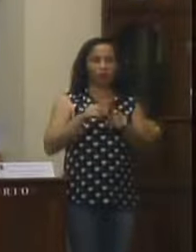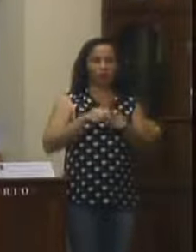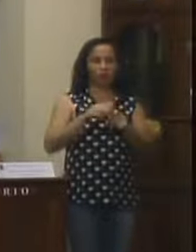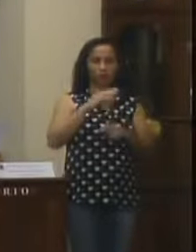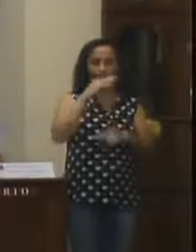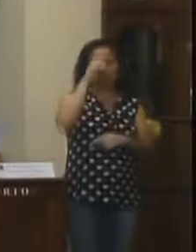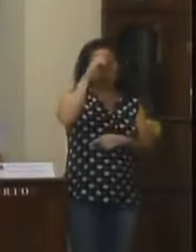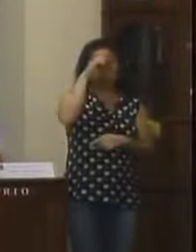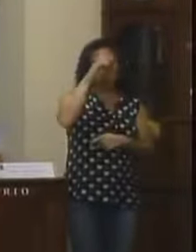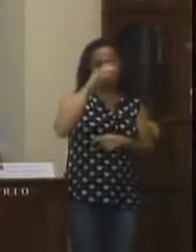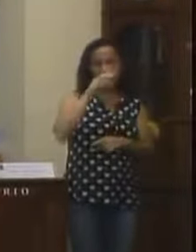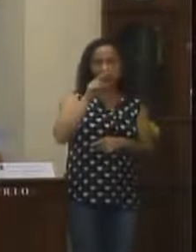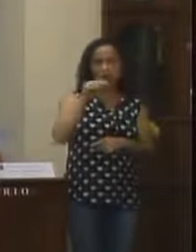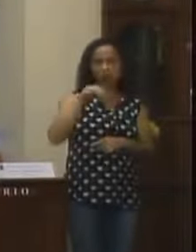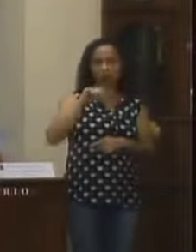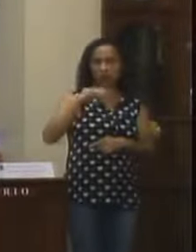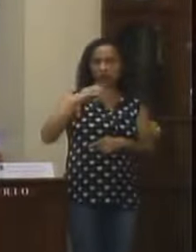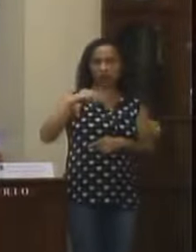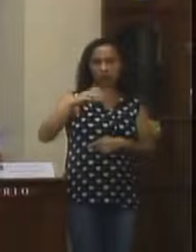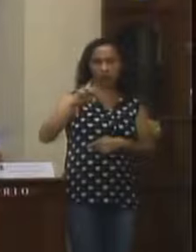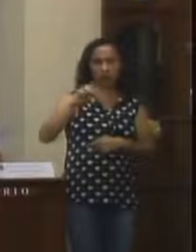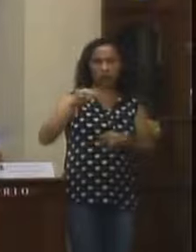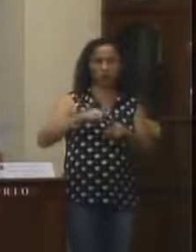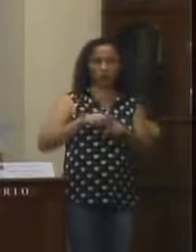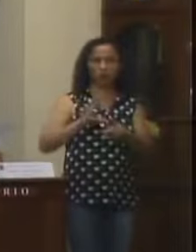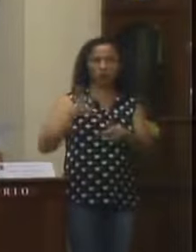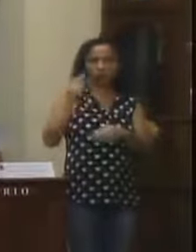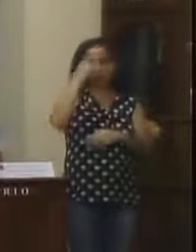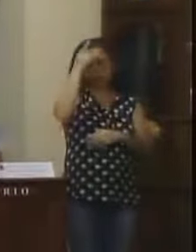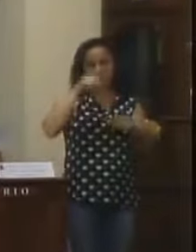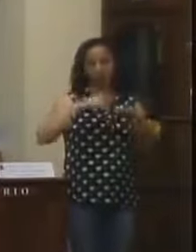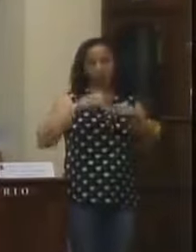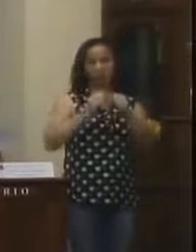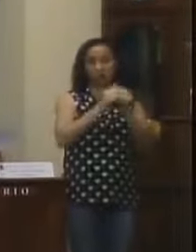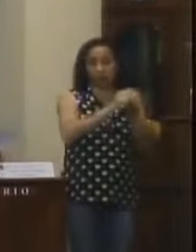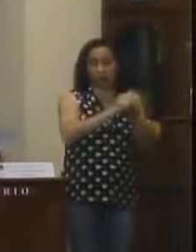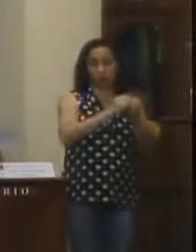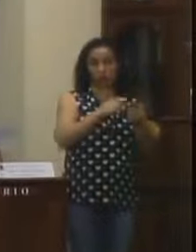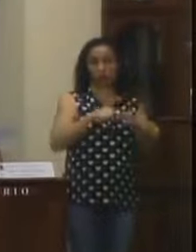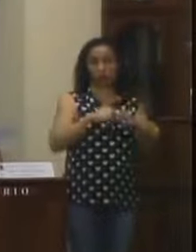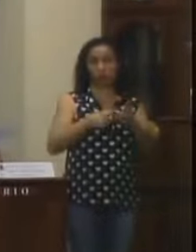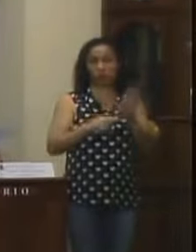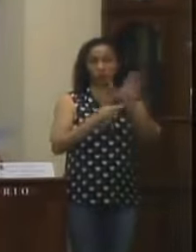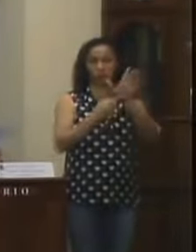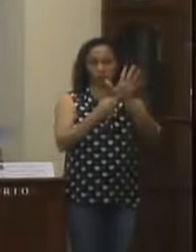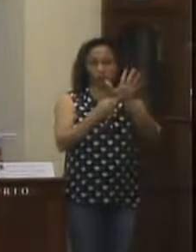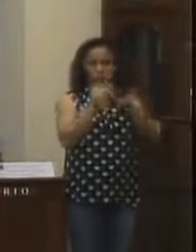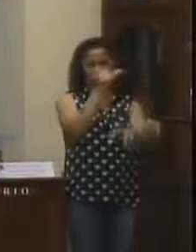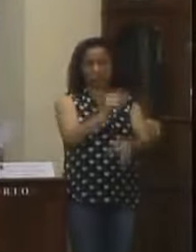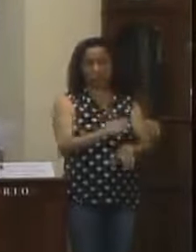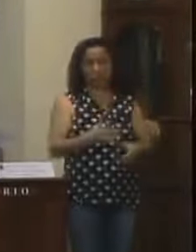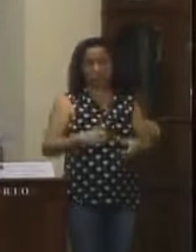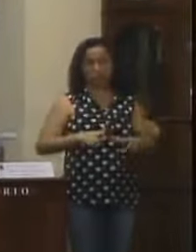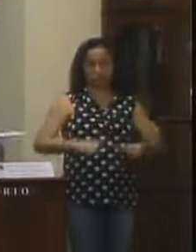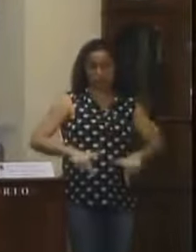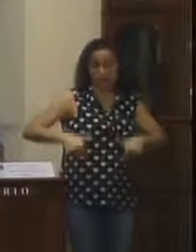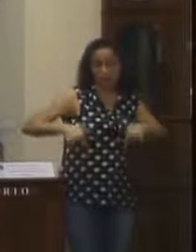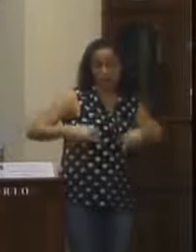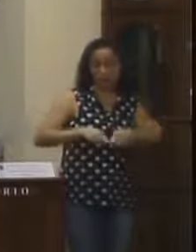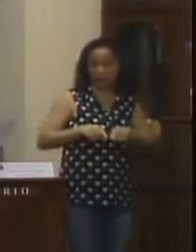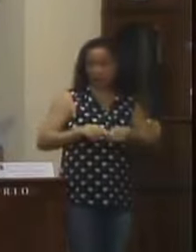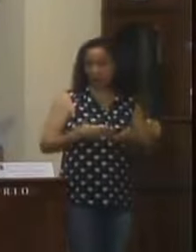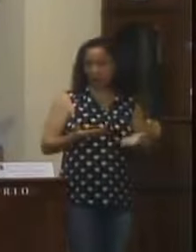Valença. Além de ter marcado o coração dos companheiros de trabalho e amigos, que sempre a tiveram como exemplo de mulher guerreira e batalhadora. Essa Casa Legislativa